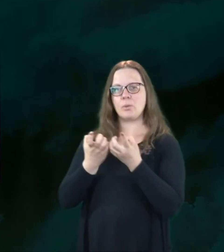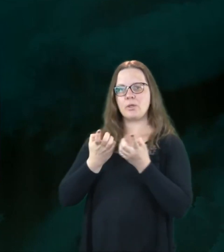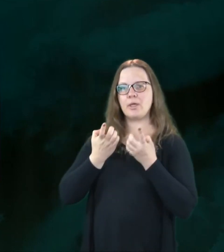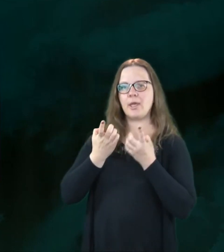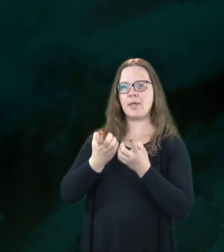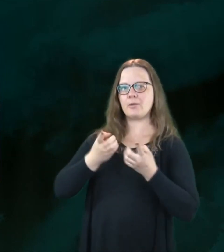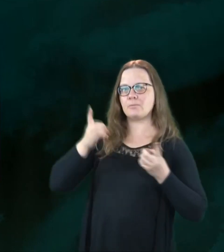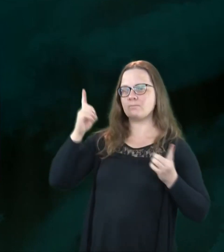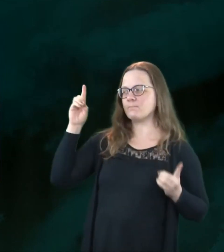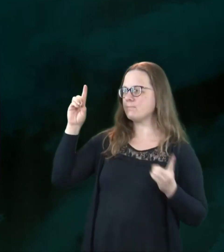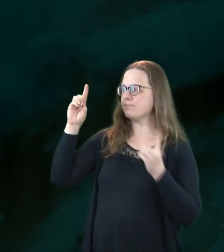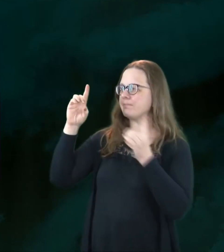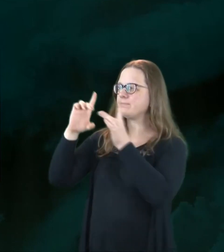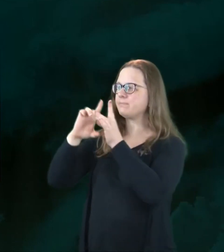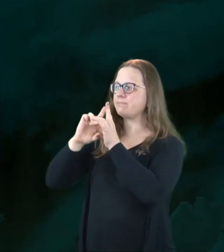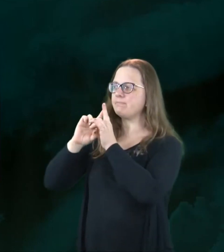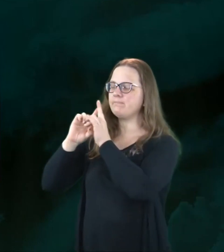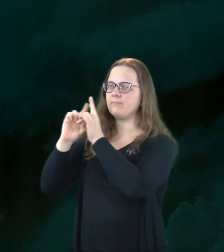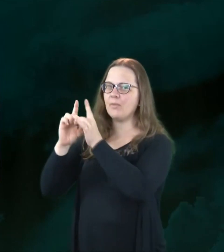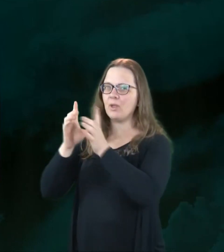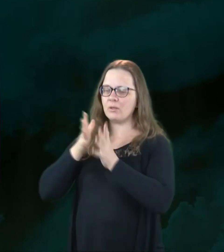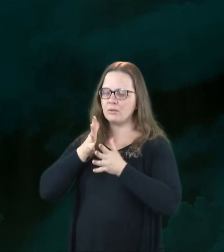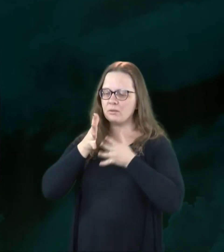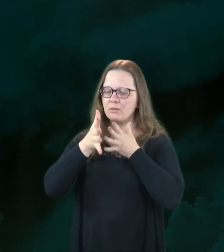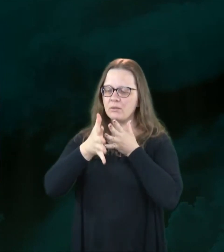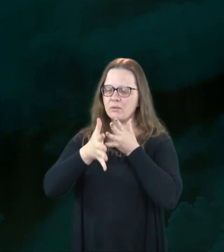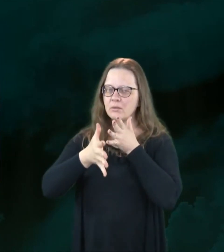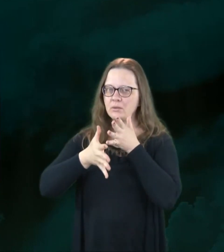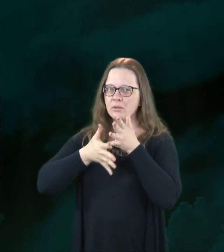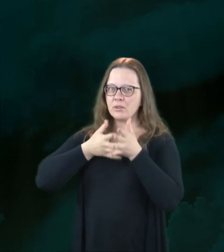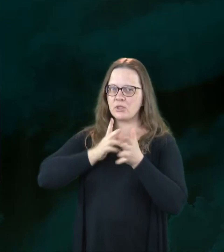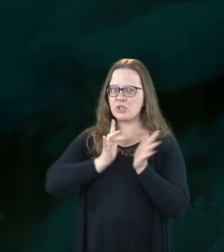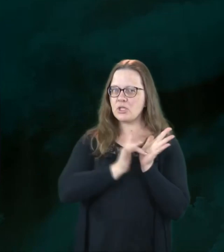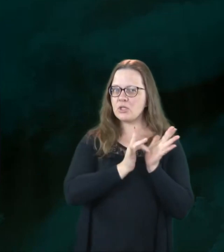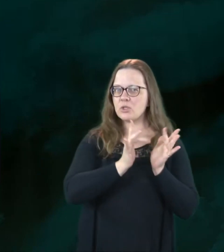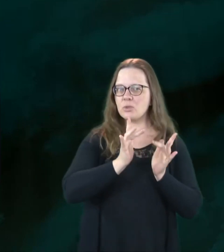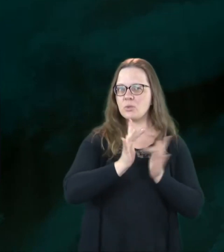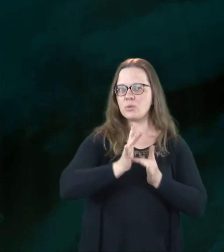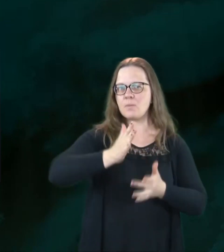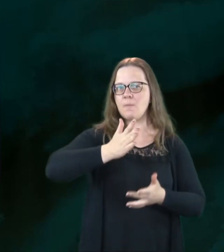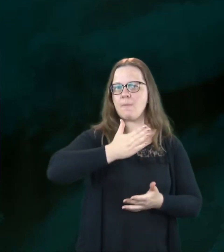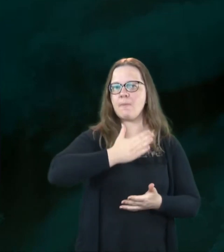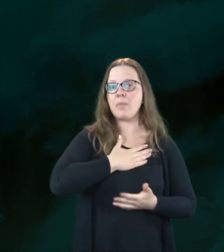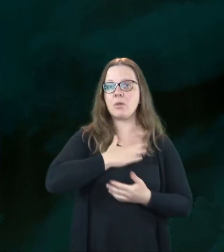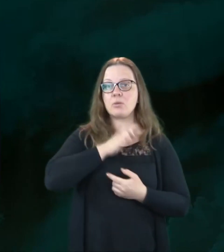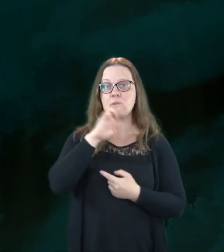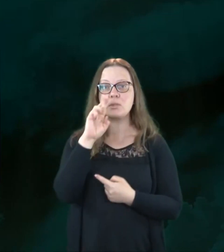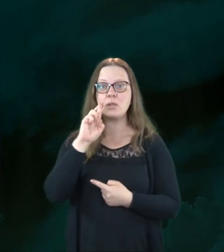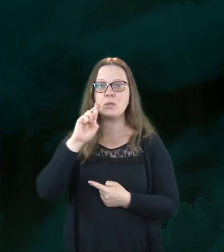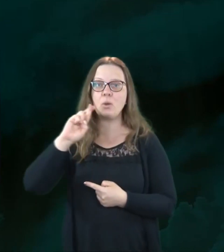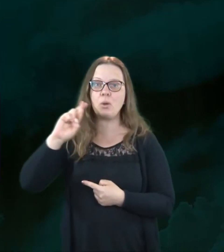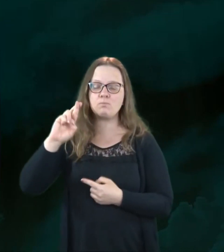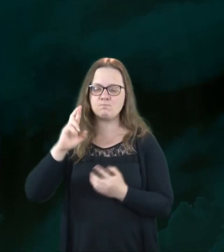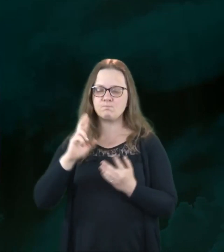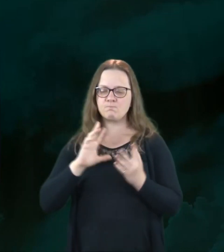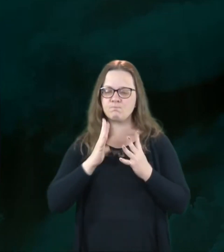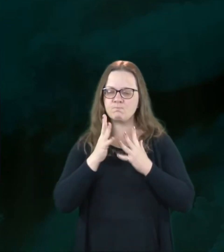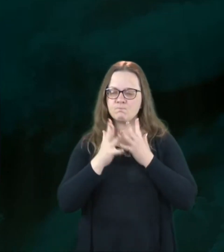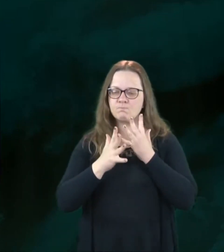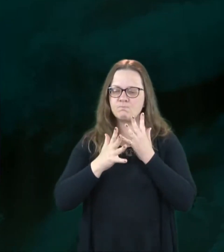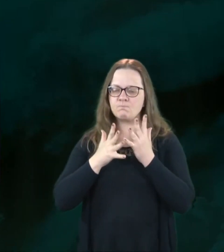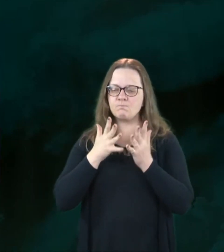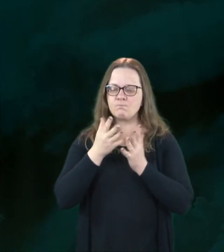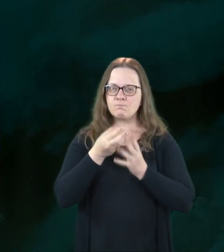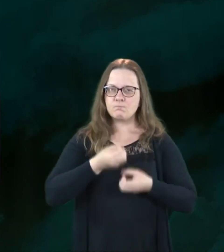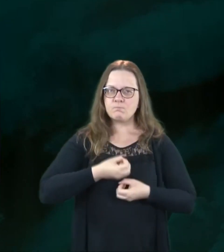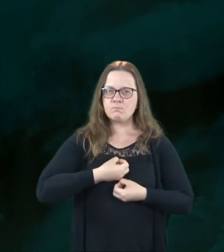Deus. Você confessou a Jesus como Senhor, Ele passa a ser o seu cabeça,